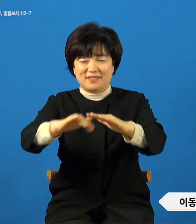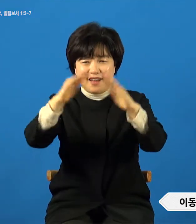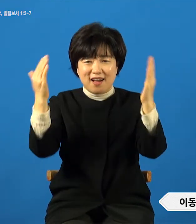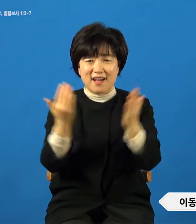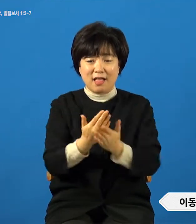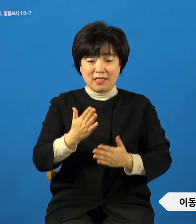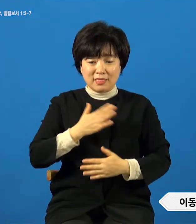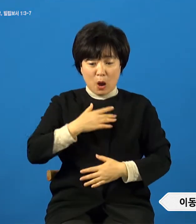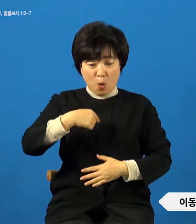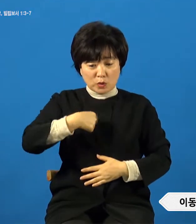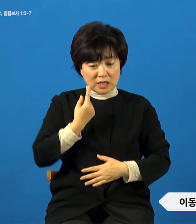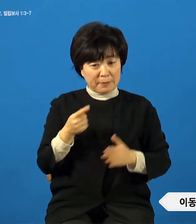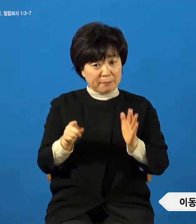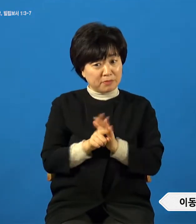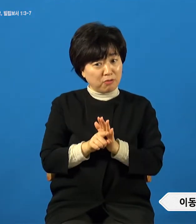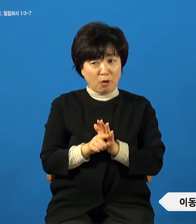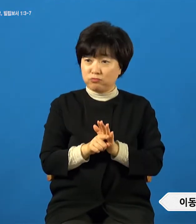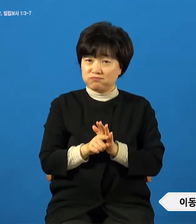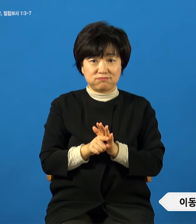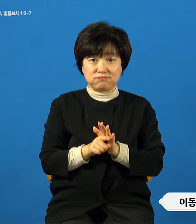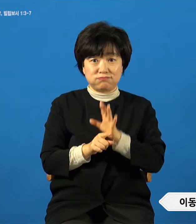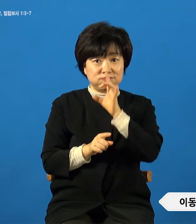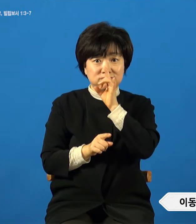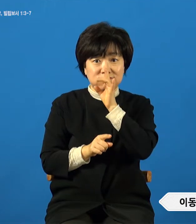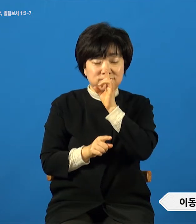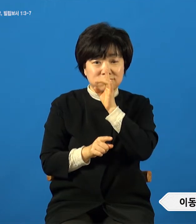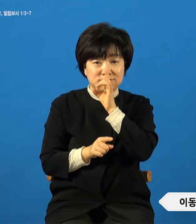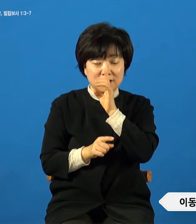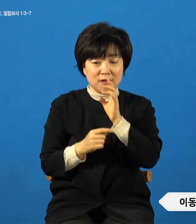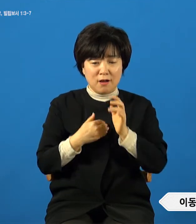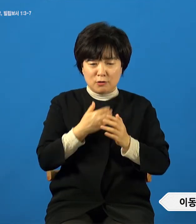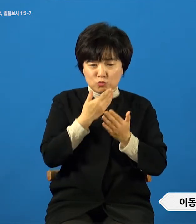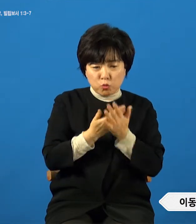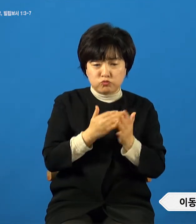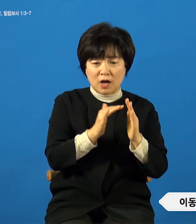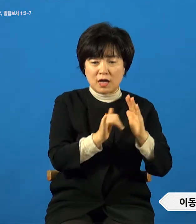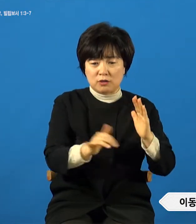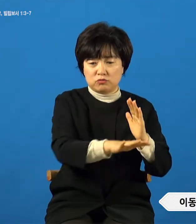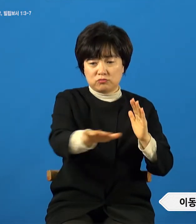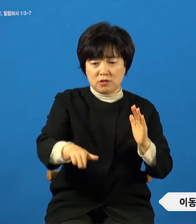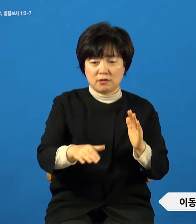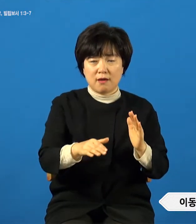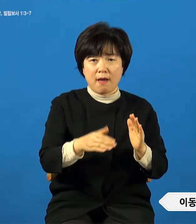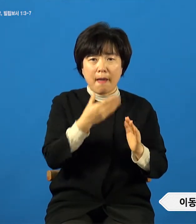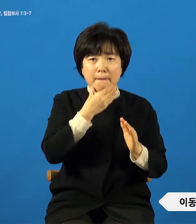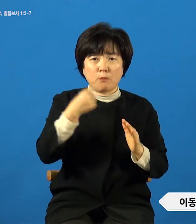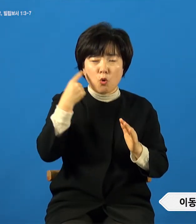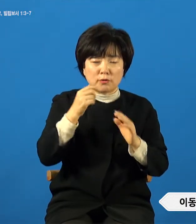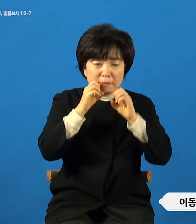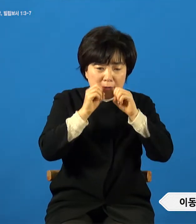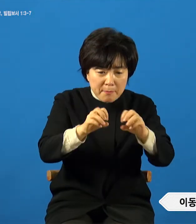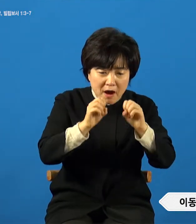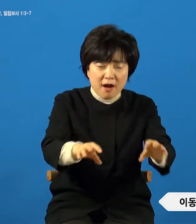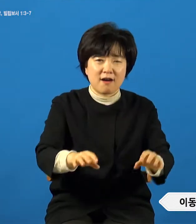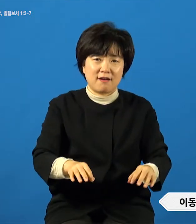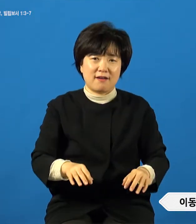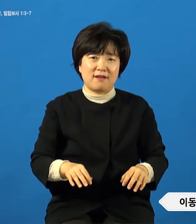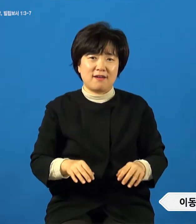없다. 내 소중한 사람들에게 이 복음을 나눌 수밖에 없는 것입니다. 그 결과가 바로 가족